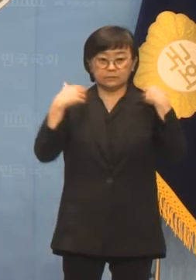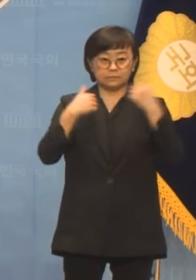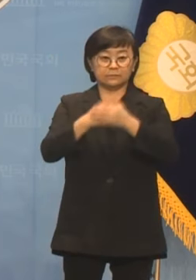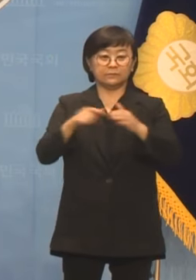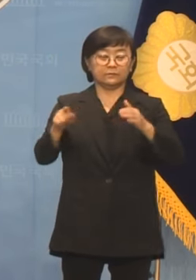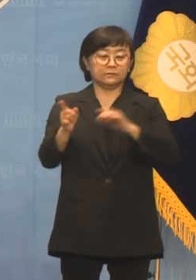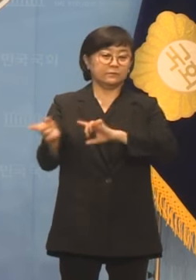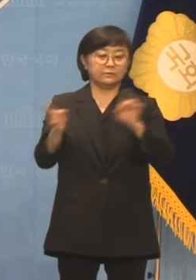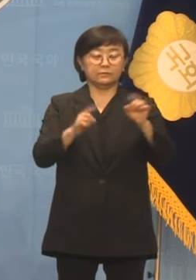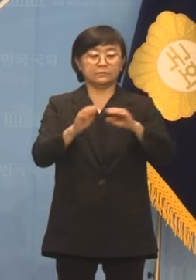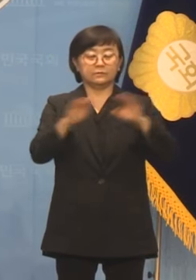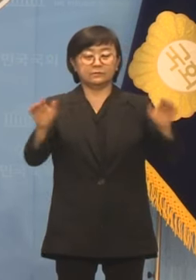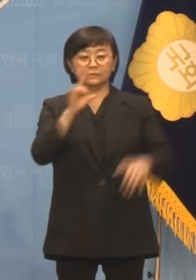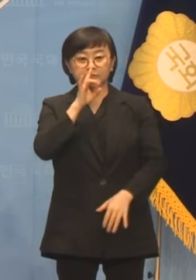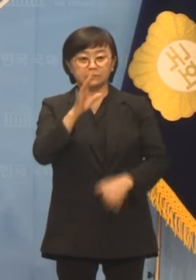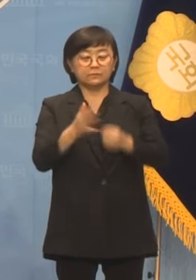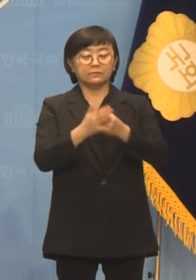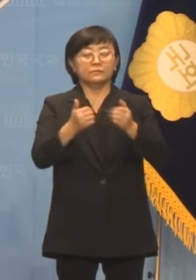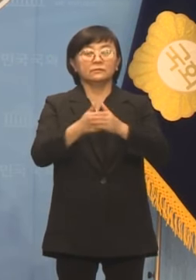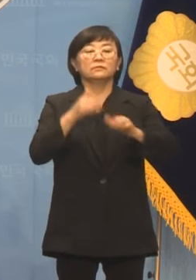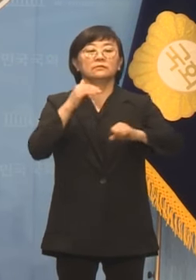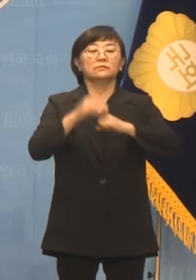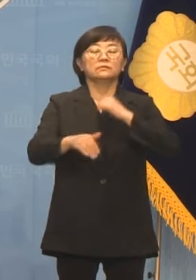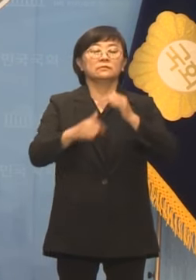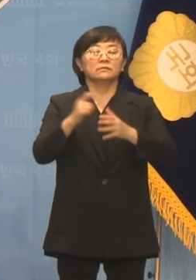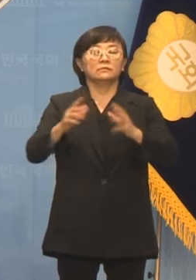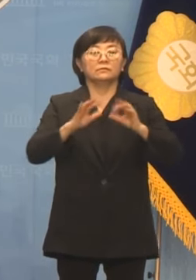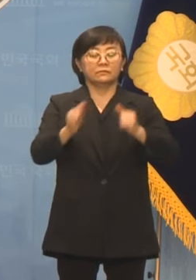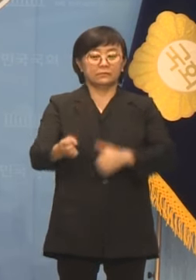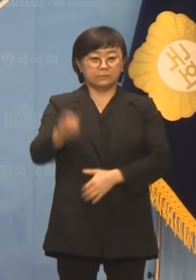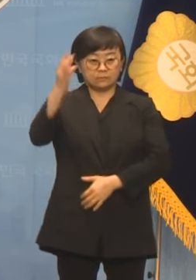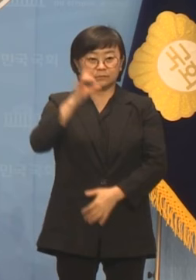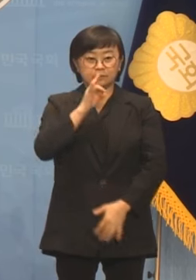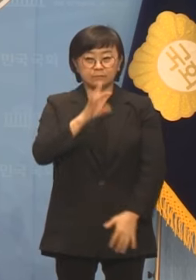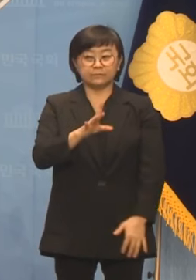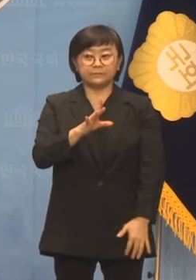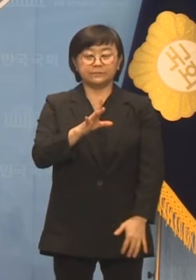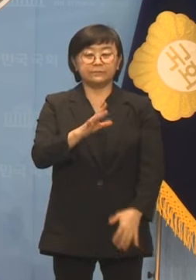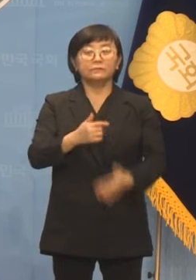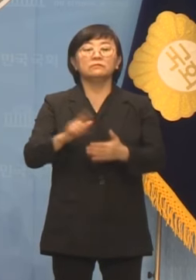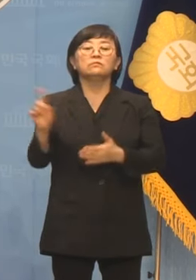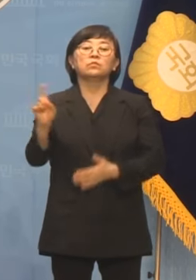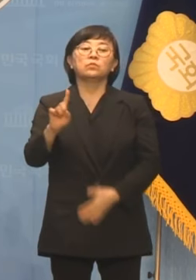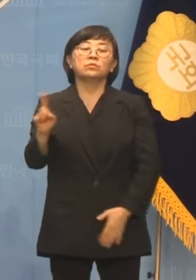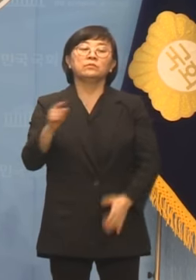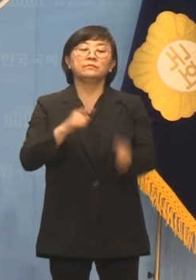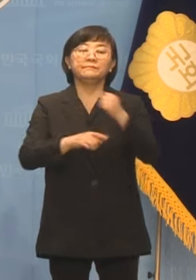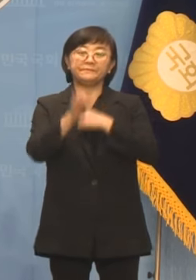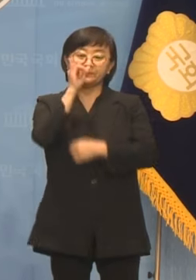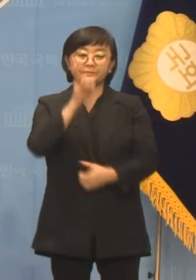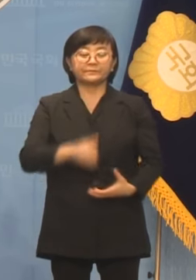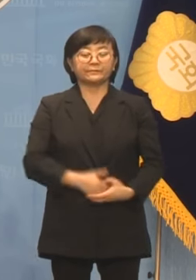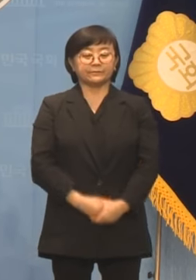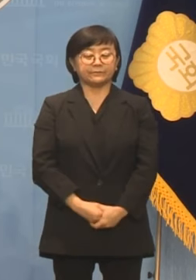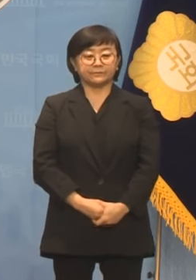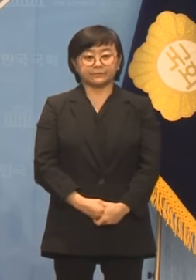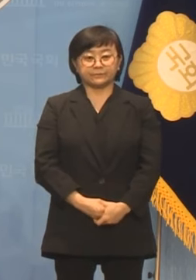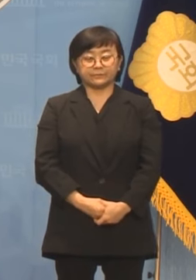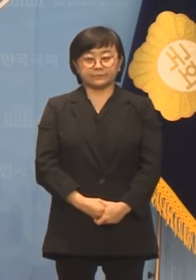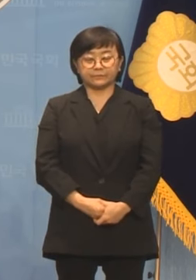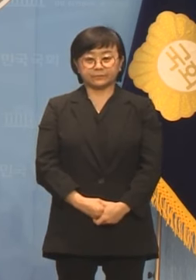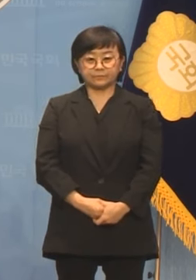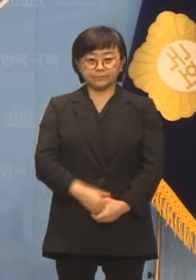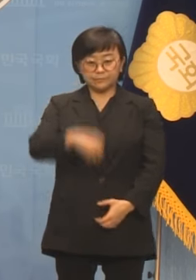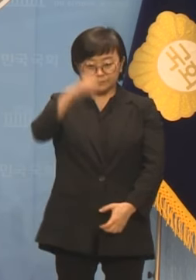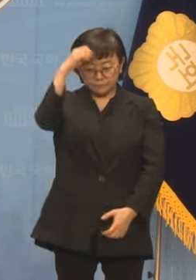되지 않는다면, 그리해서 국민들의 승리가 되지 않는다면 도대체 무슨 의미가 있겠습니까?